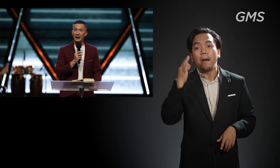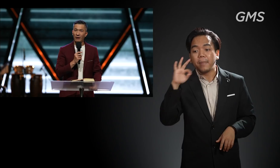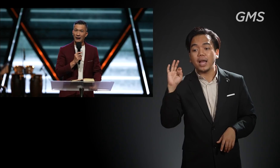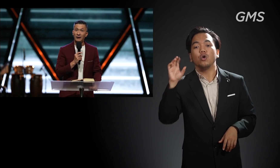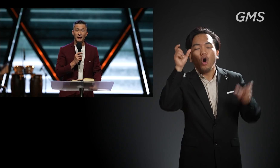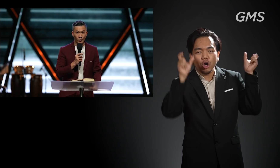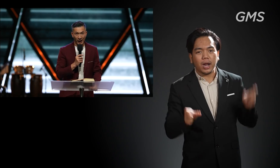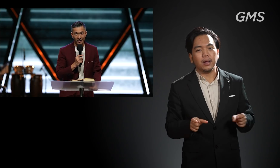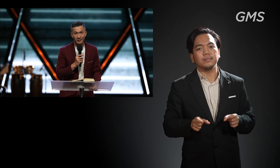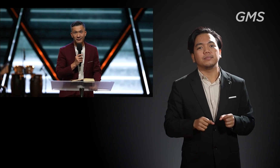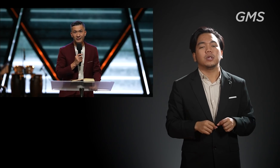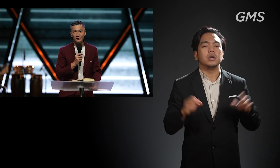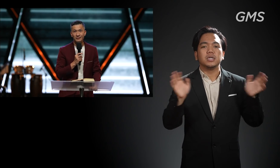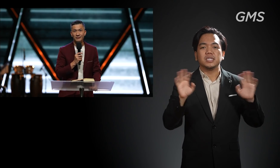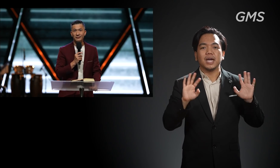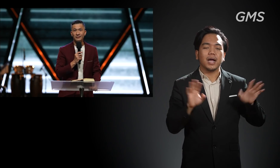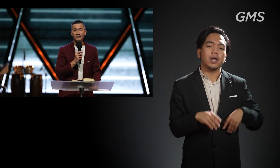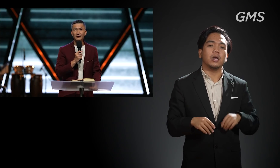Jangan lukai orang demi uang.